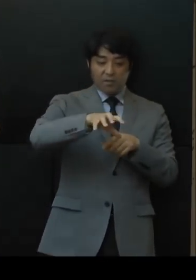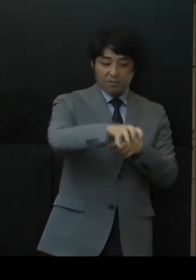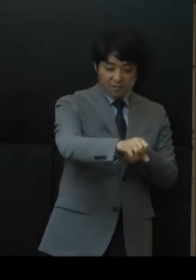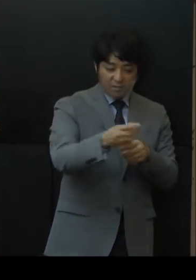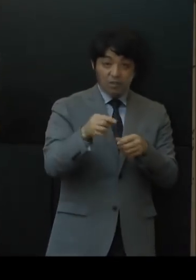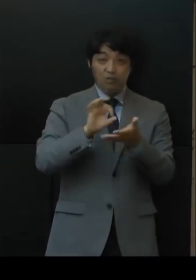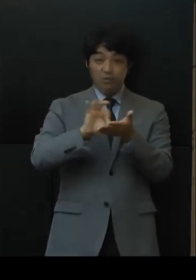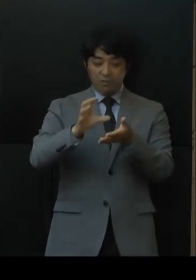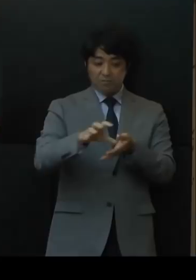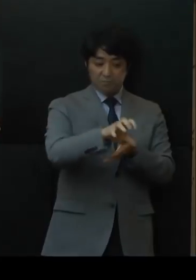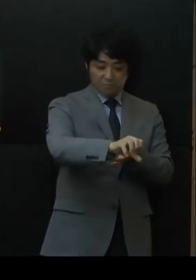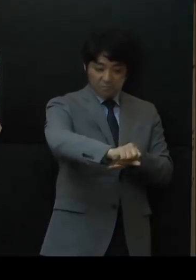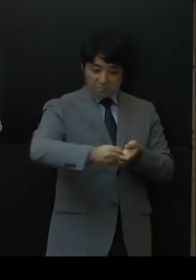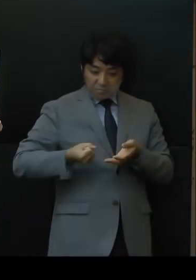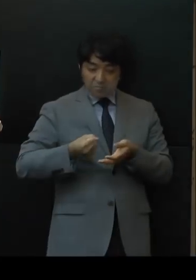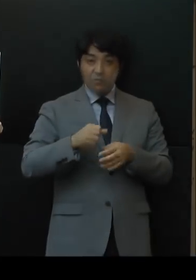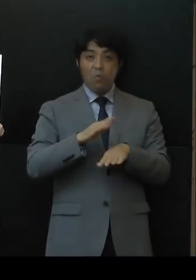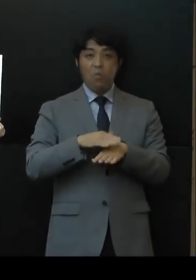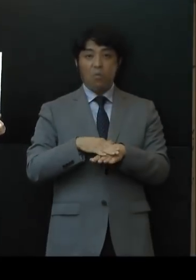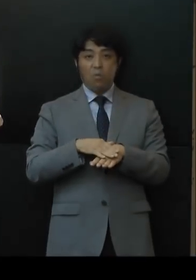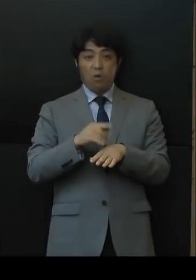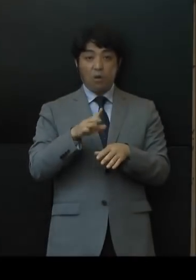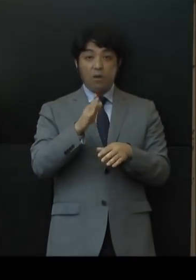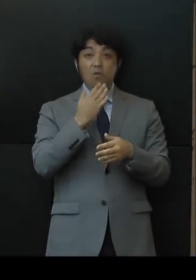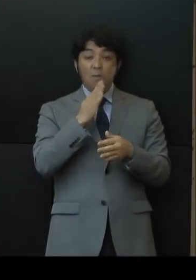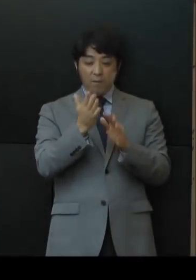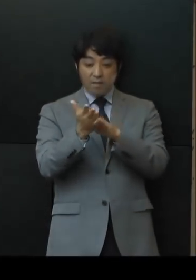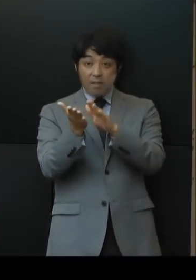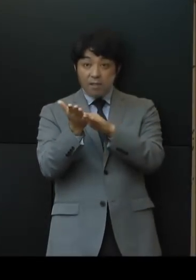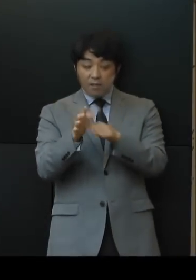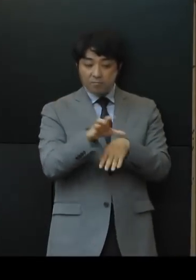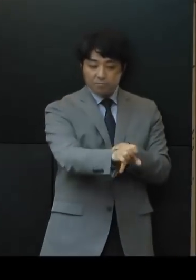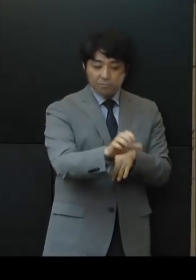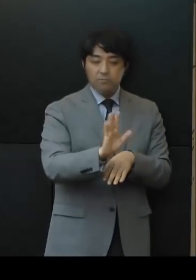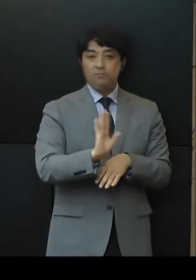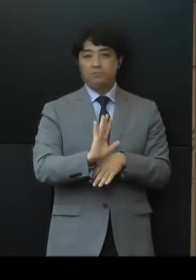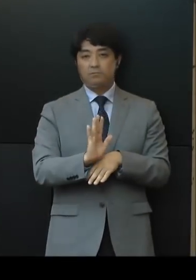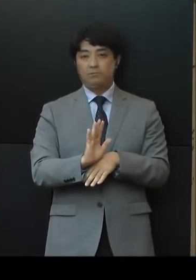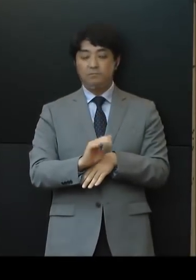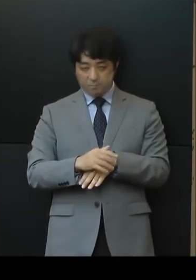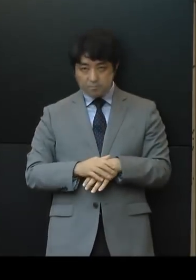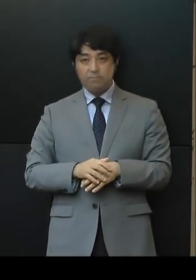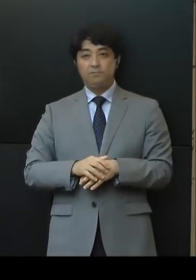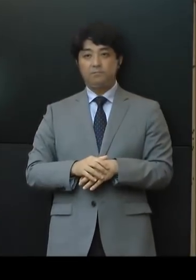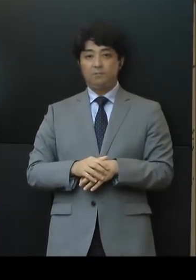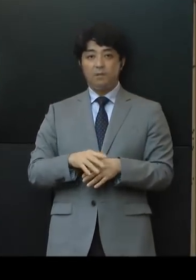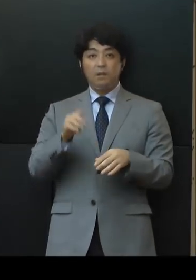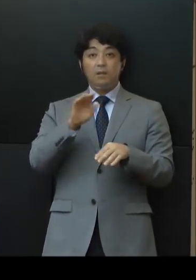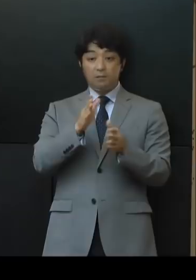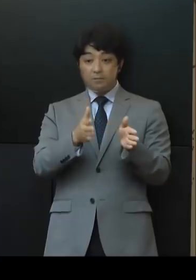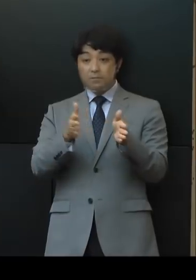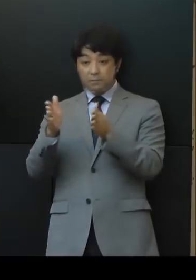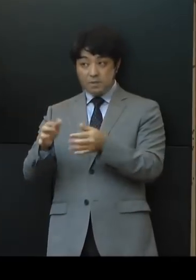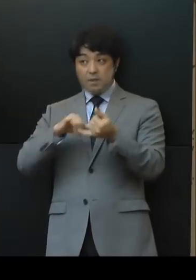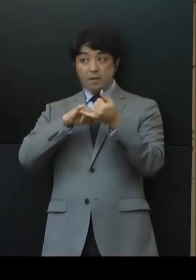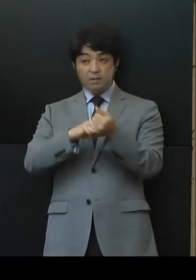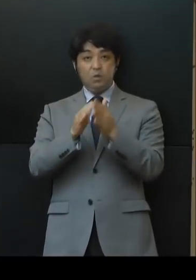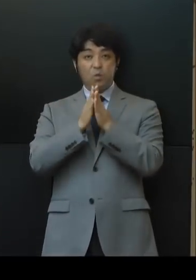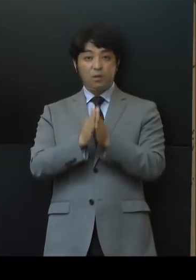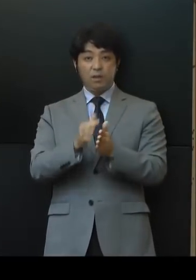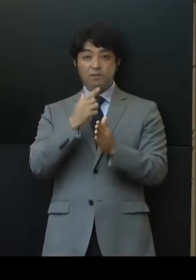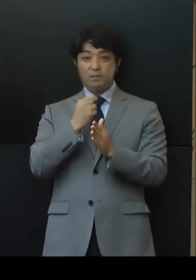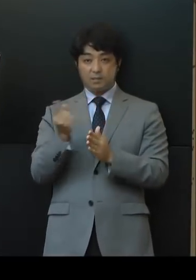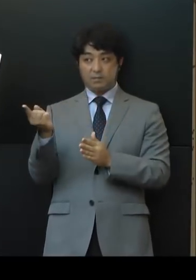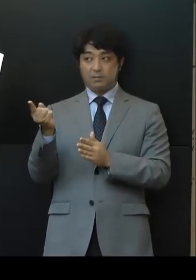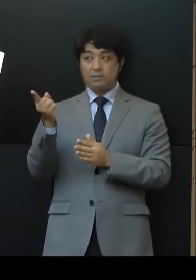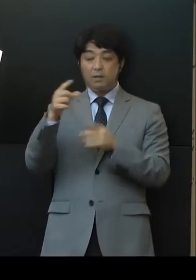などの、工夫をしていただきたいと思います。そして必ずやっていただきたいことは、マ